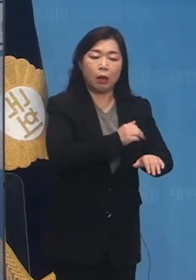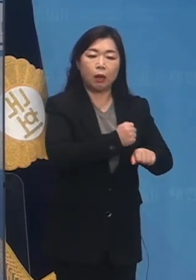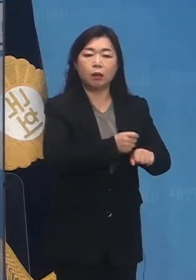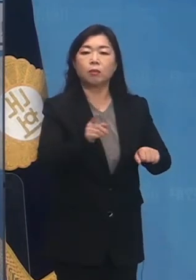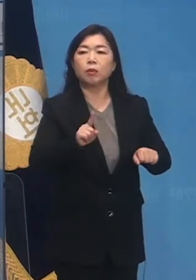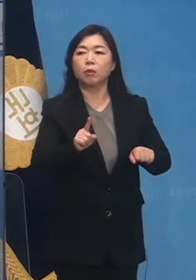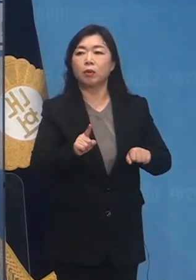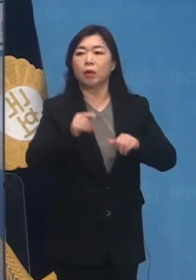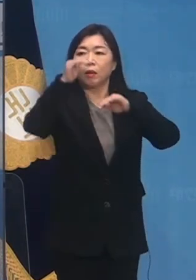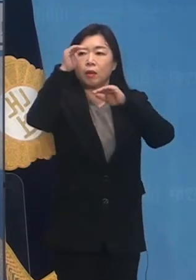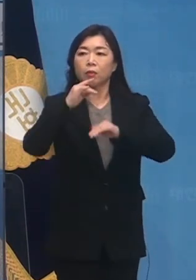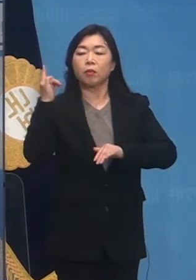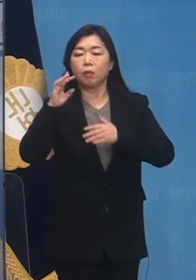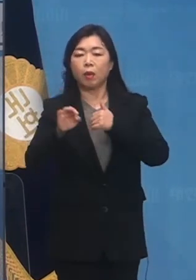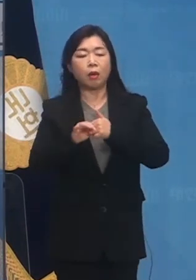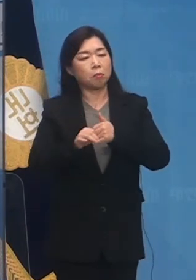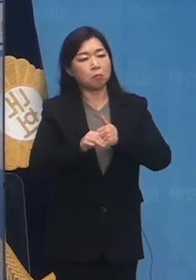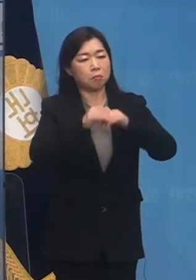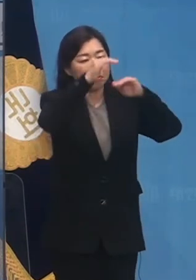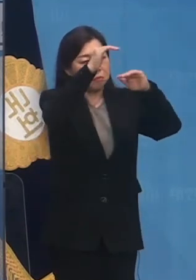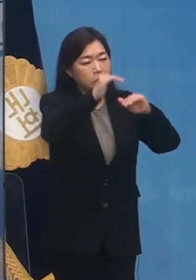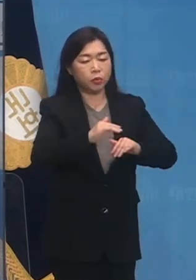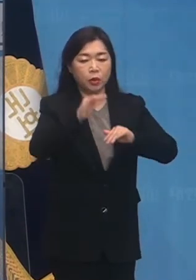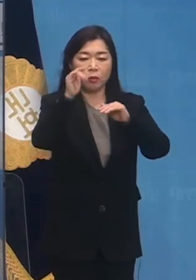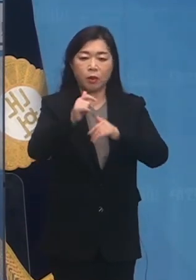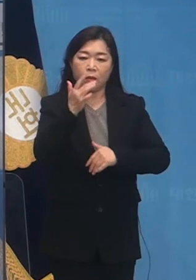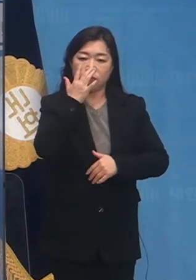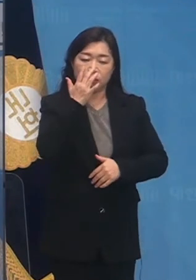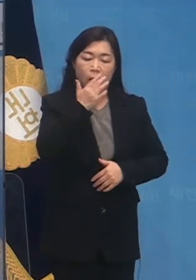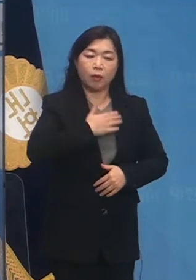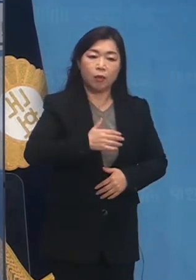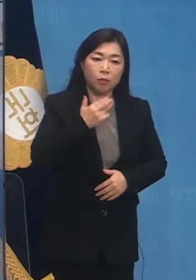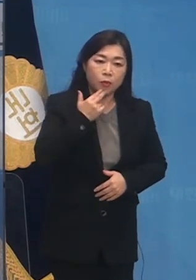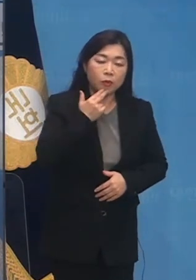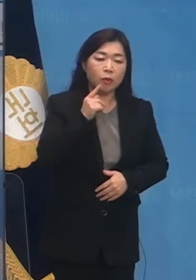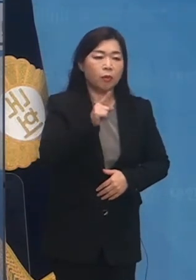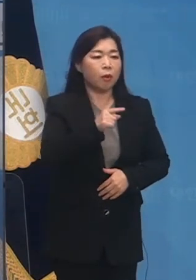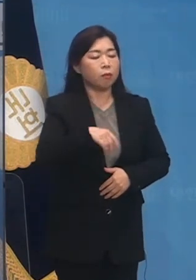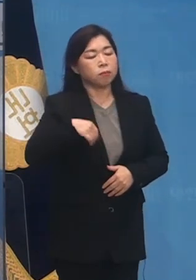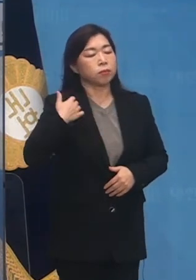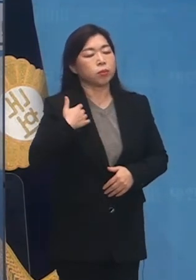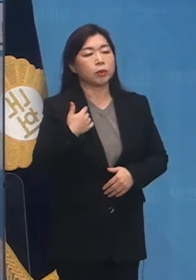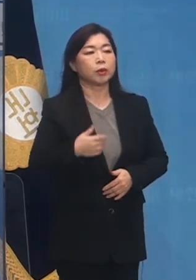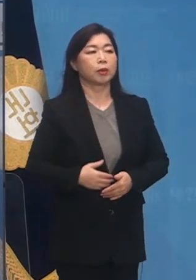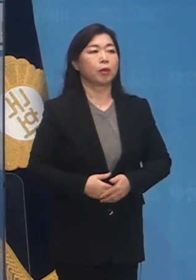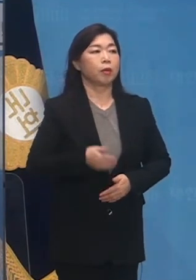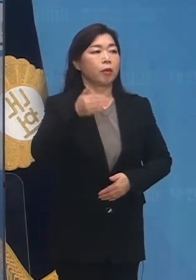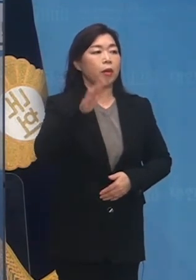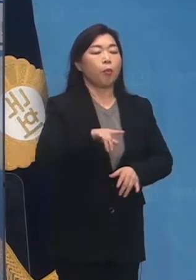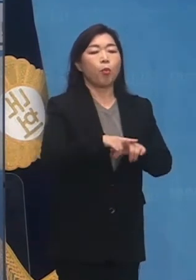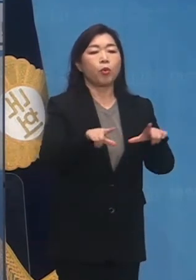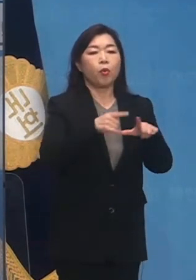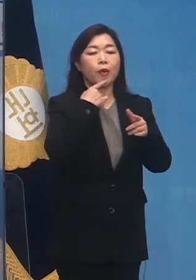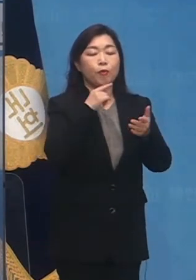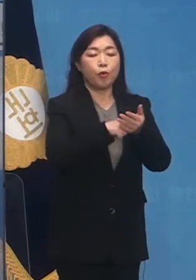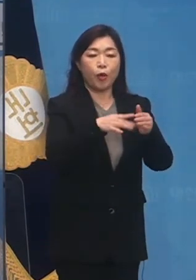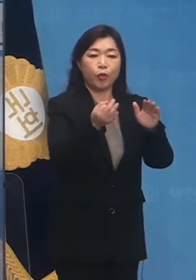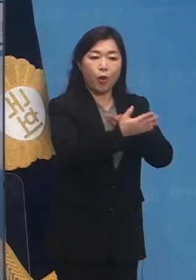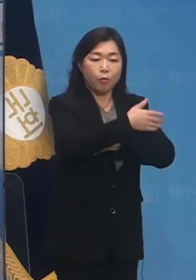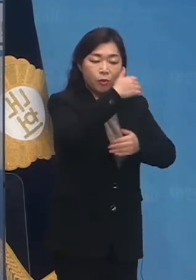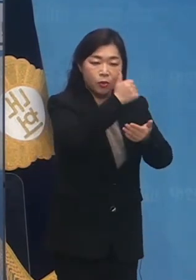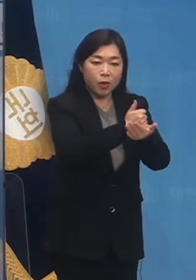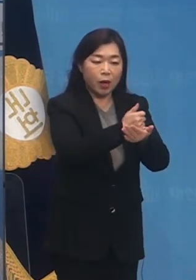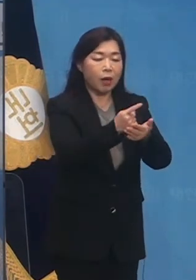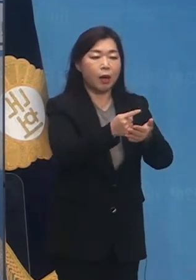그냥 들으면 맥락이 무언지 그 중대성을 간과하기 쉽습니다. 그러나 단순 뇌물죄의